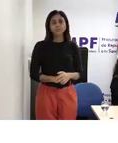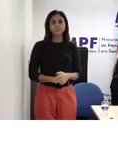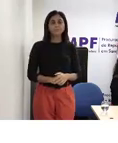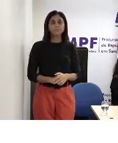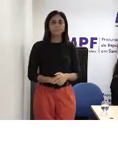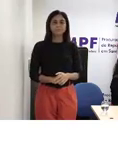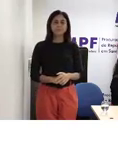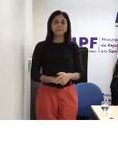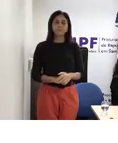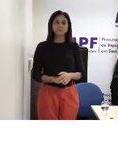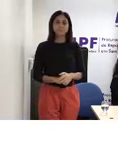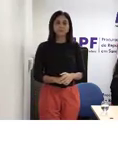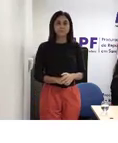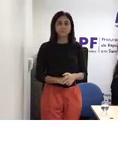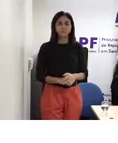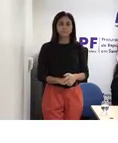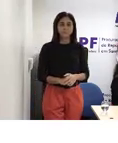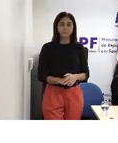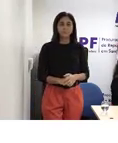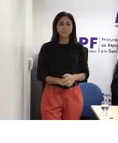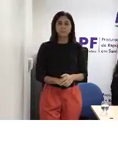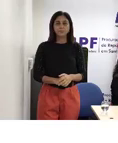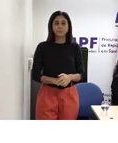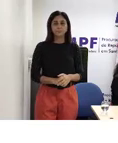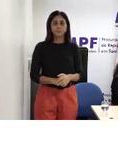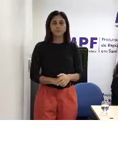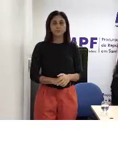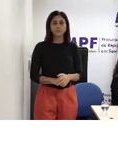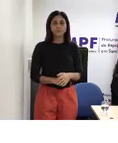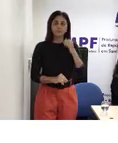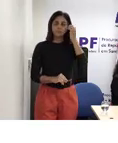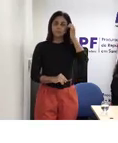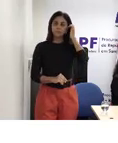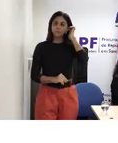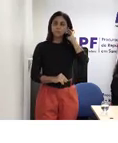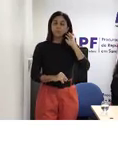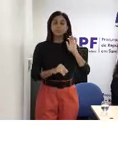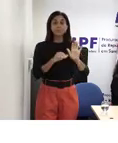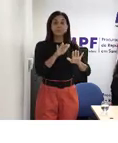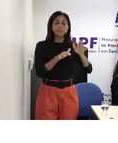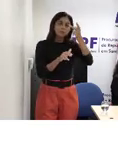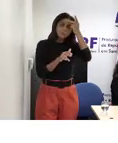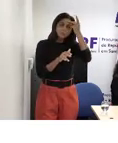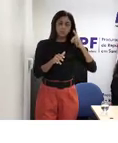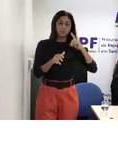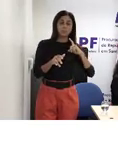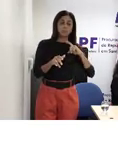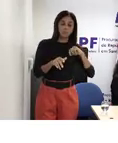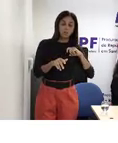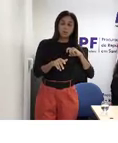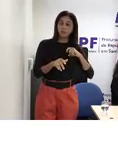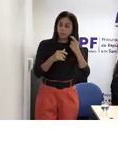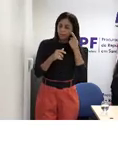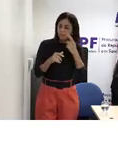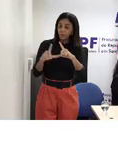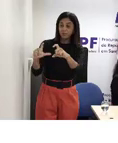criança e vai dizer assim ele vai buscar essa interação depois que ele já descobriu os gostos musicais dela o que ela